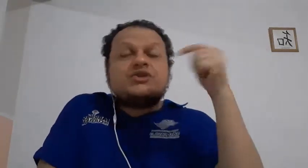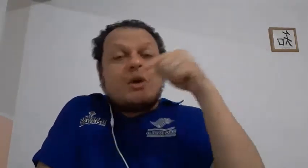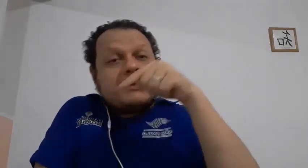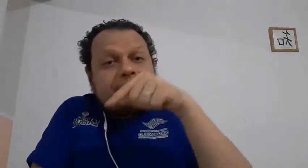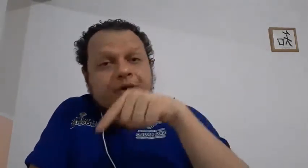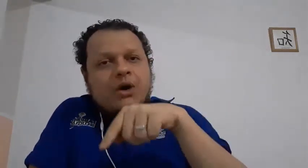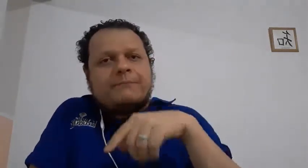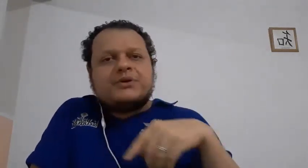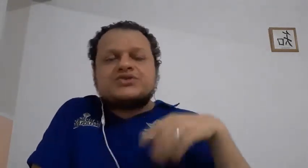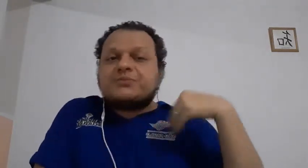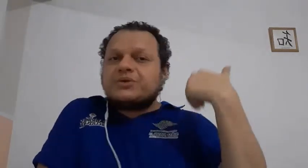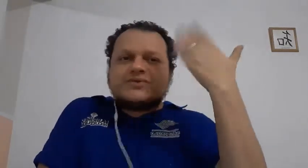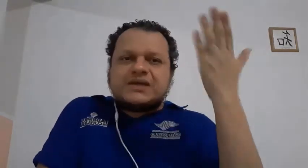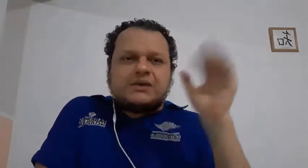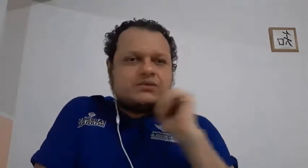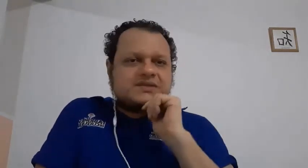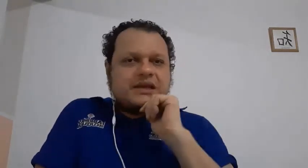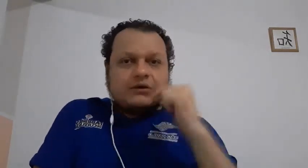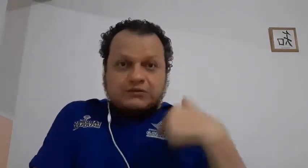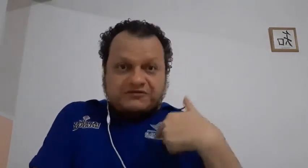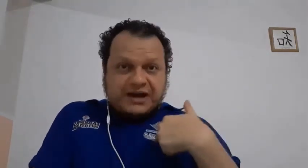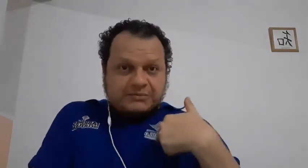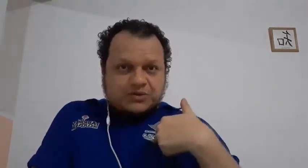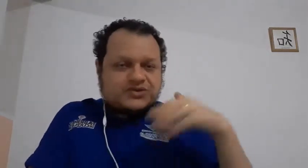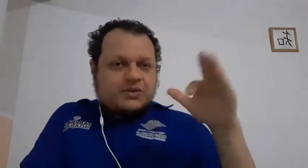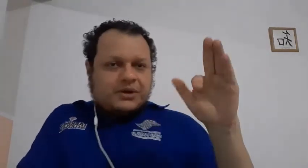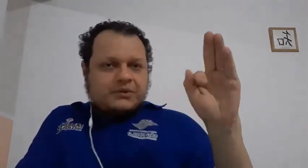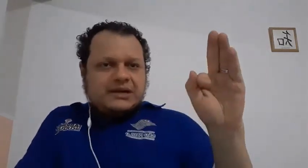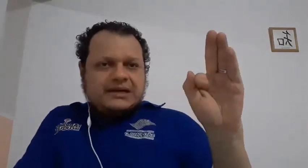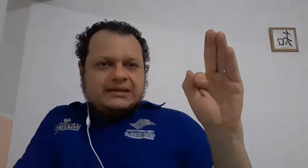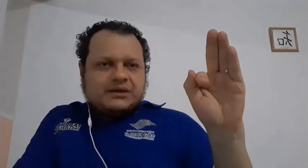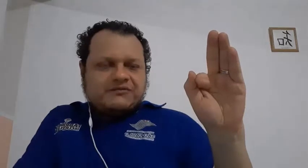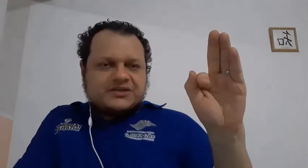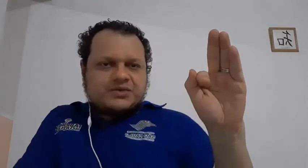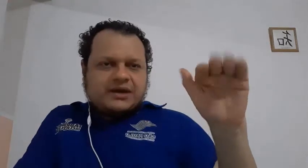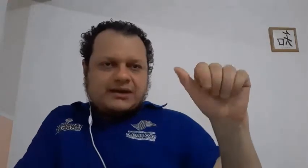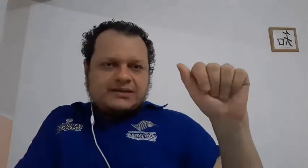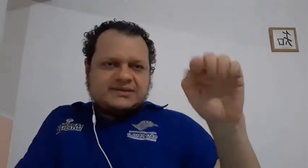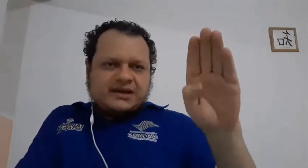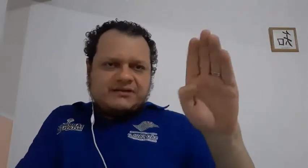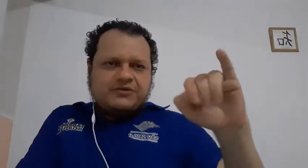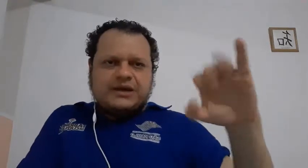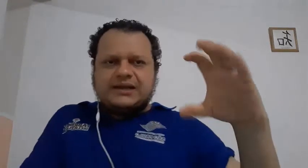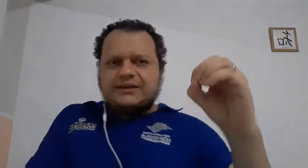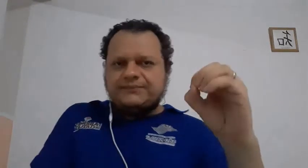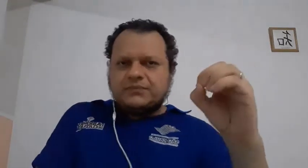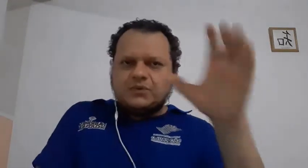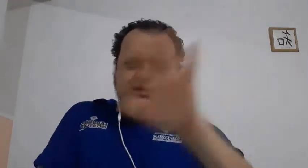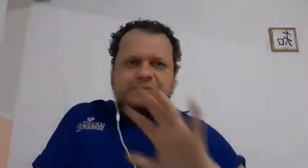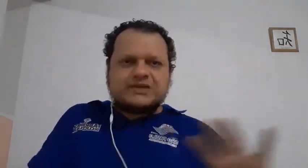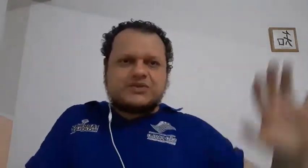nome próprio, tipo, eu não sei o sinal do Fábio, que sou eu. Então eu faço o quê? Escrevo ele no espaço